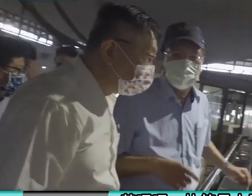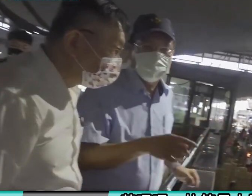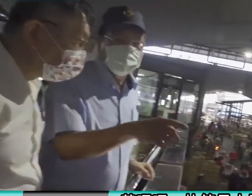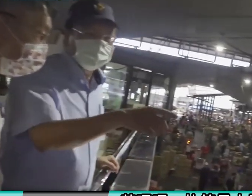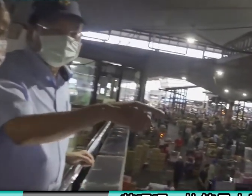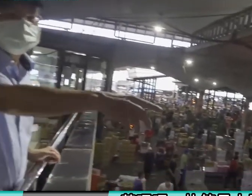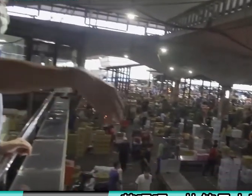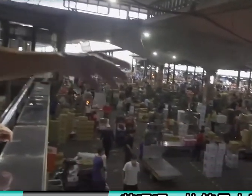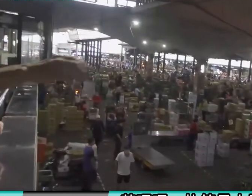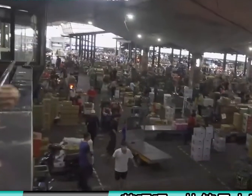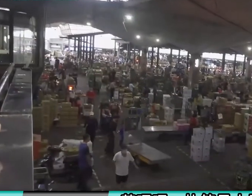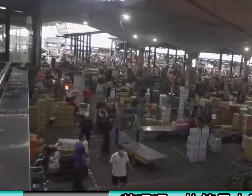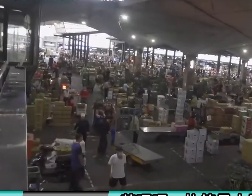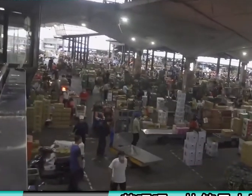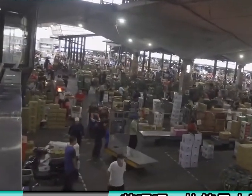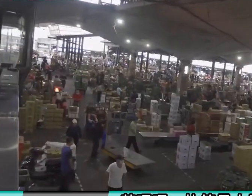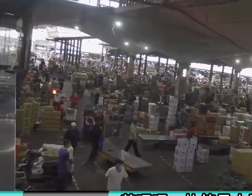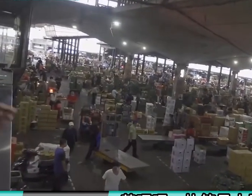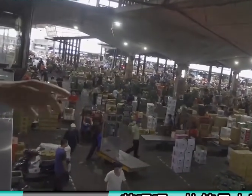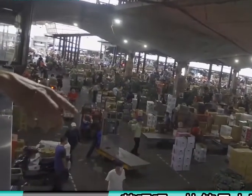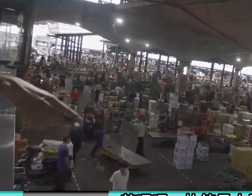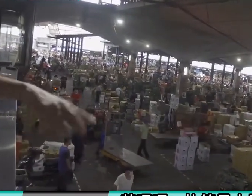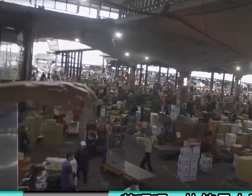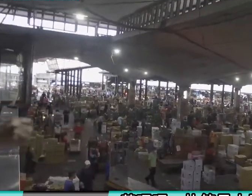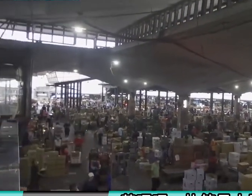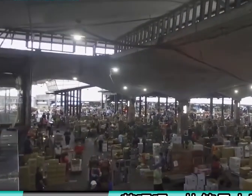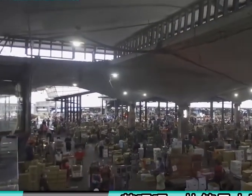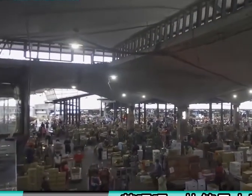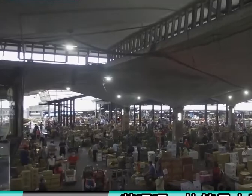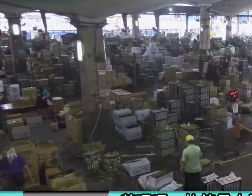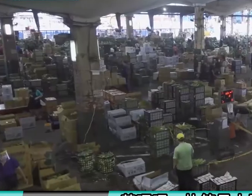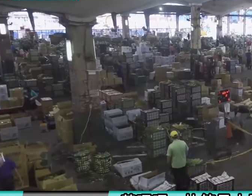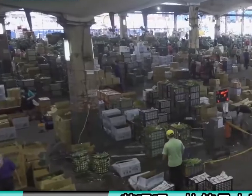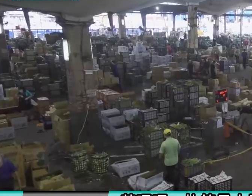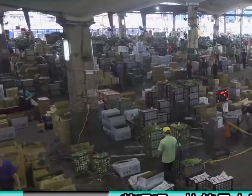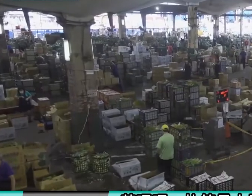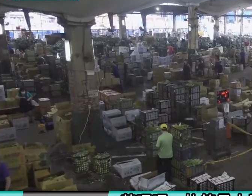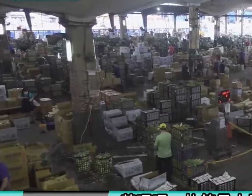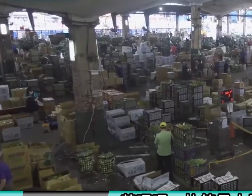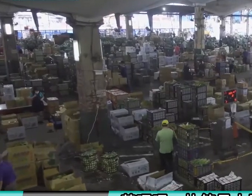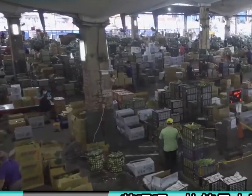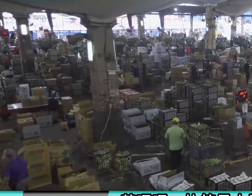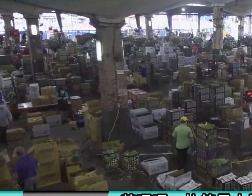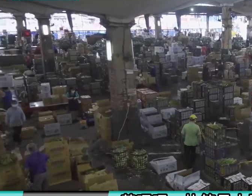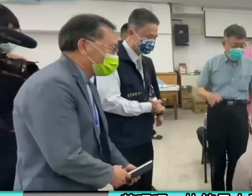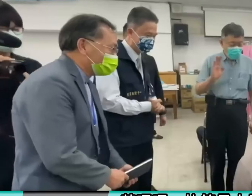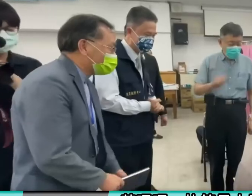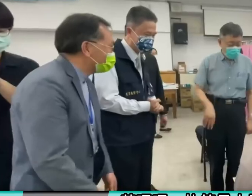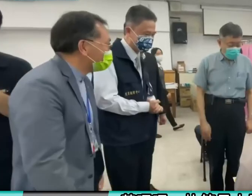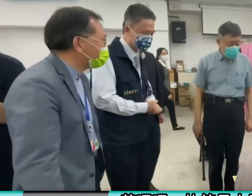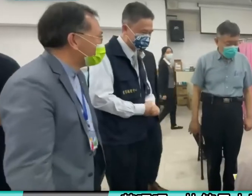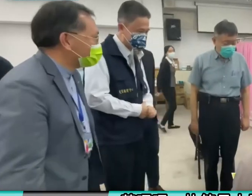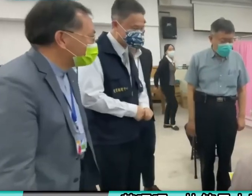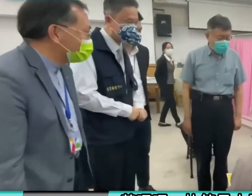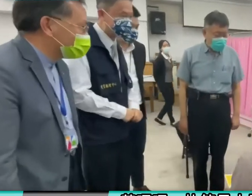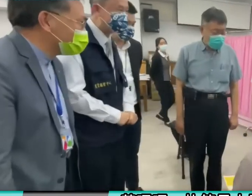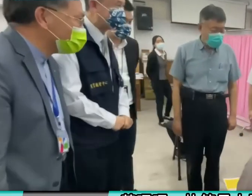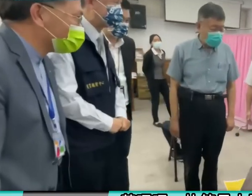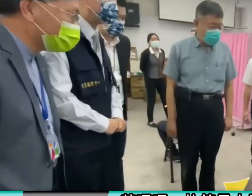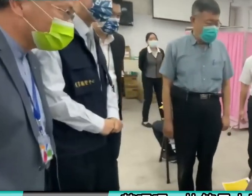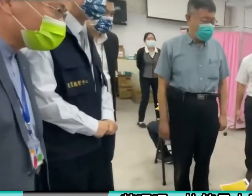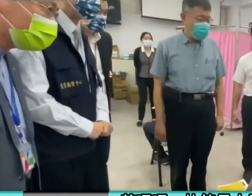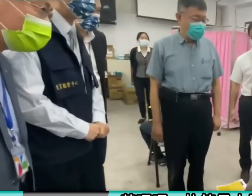些中央拨付货品不够或者是来不及的时候，我们不可能等中央拨付才去